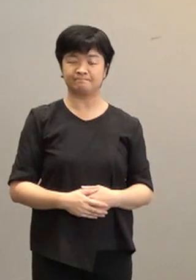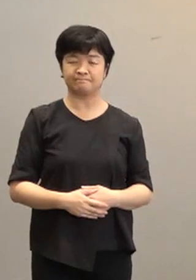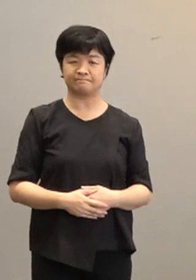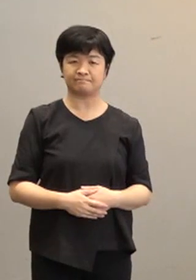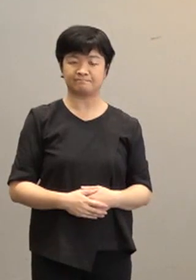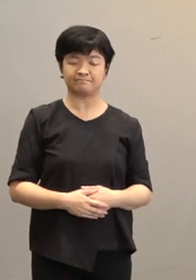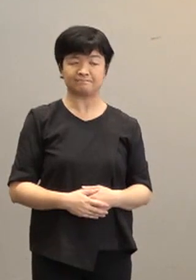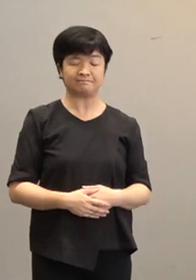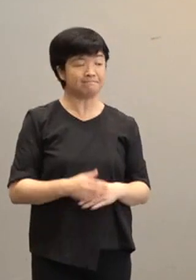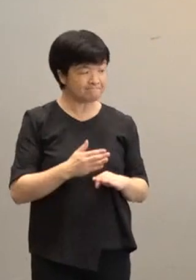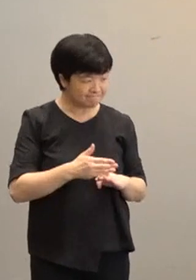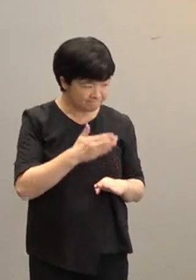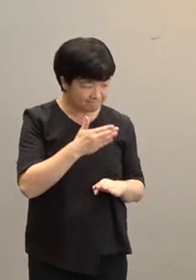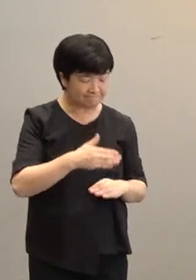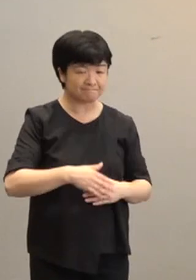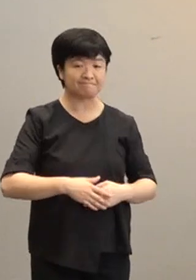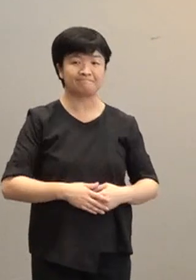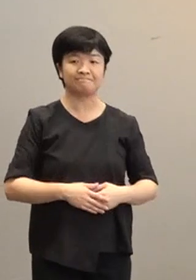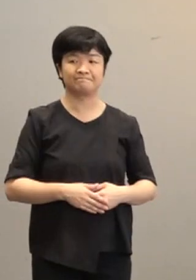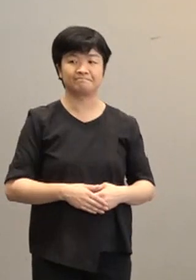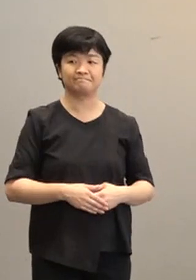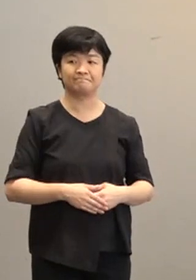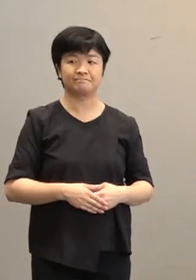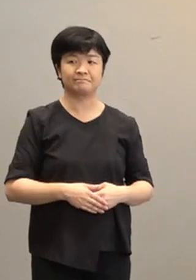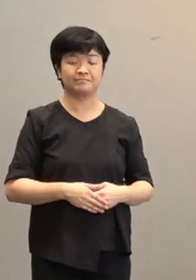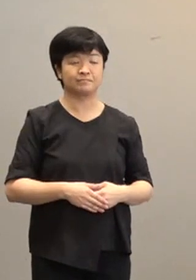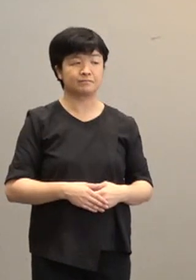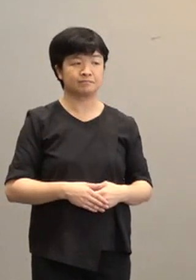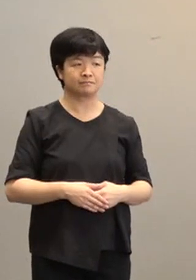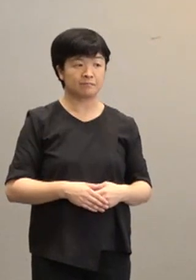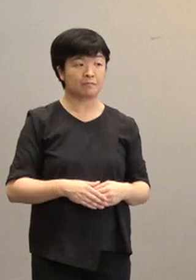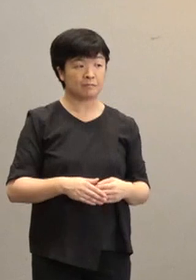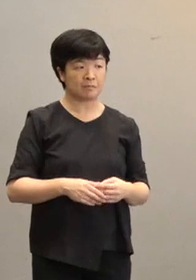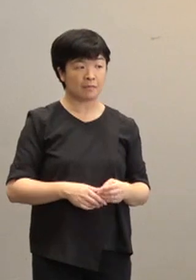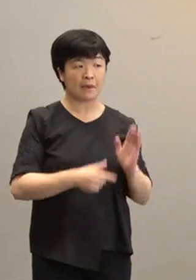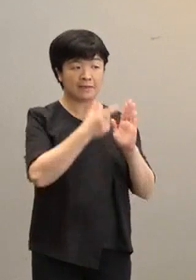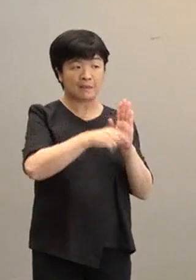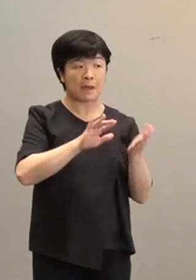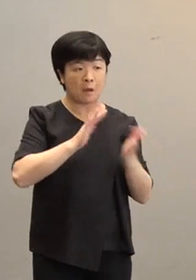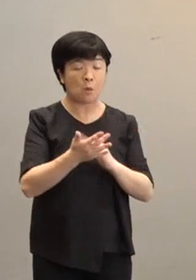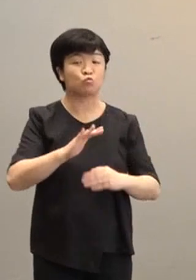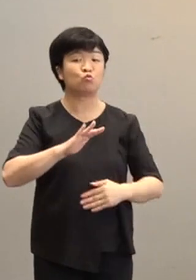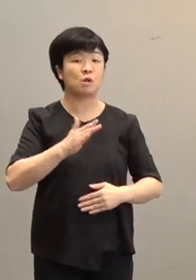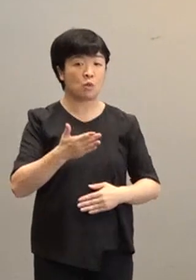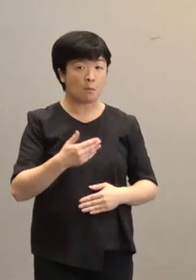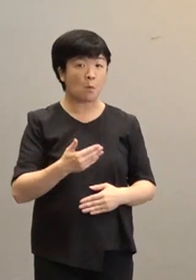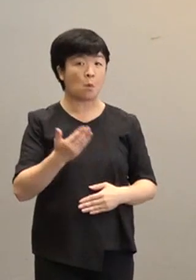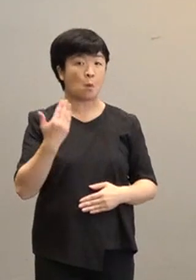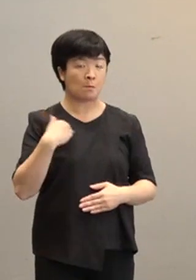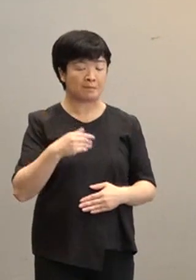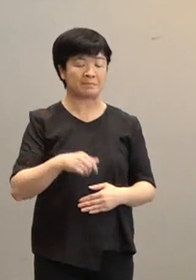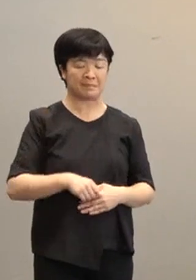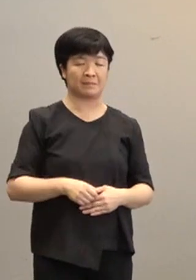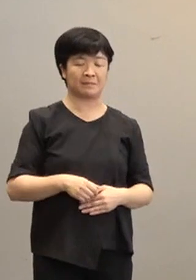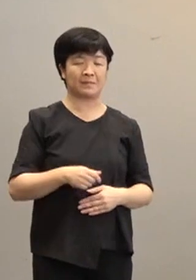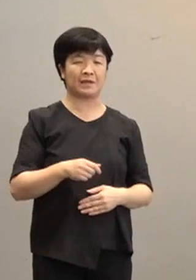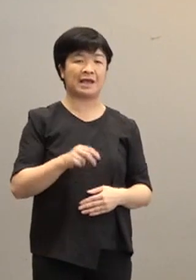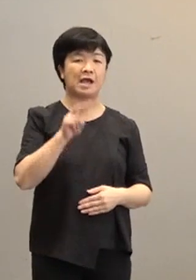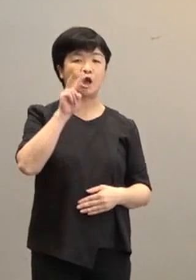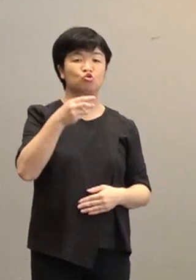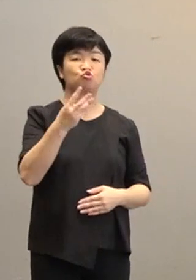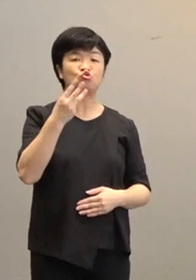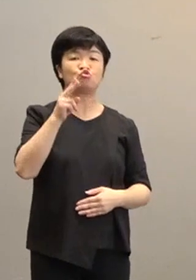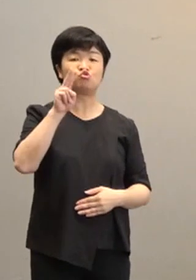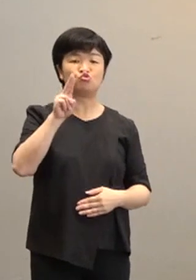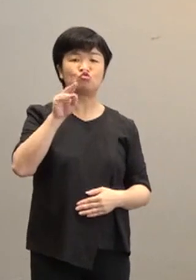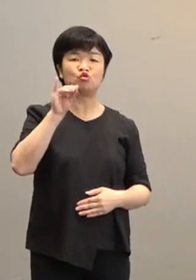ありがとうございます。ちょっと話が変わりまして、先日ですね、タレントのリューチェルさんがお亡くなりにな